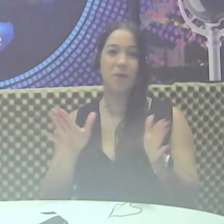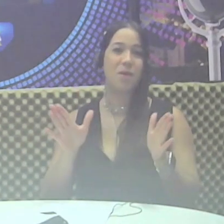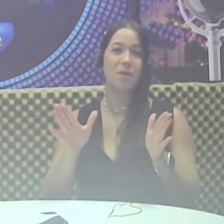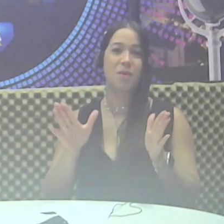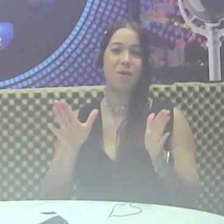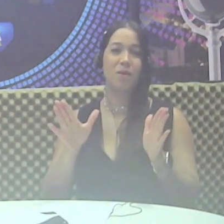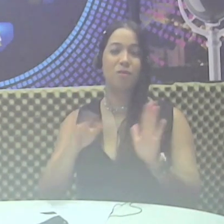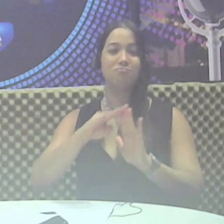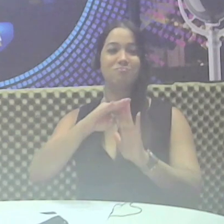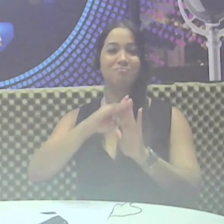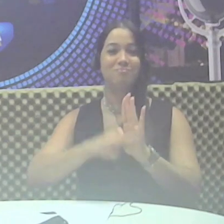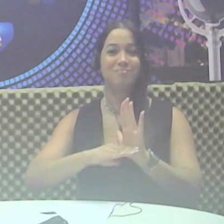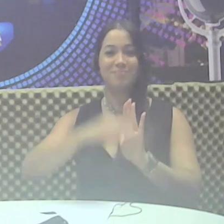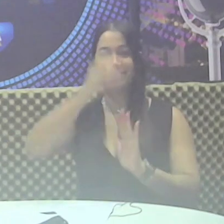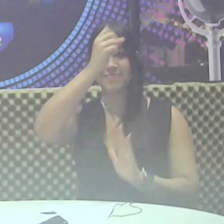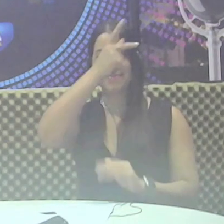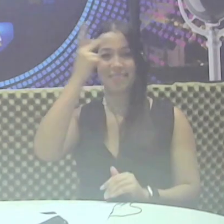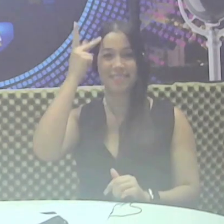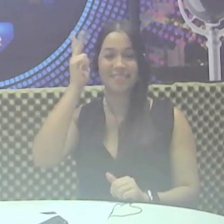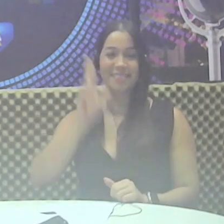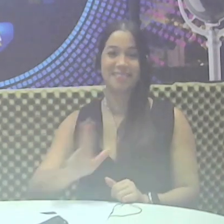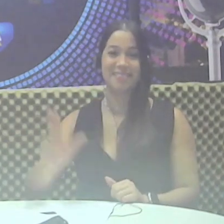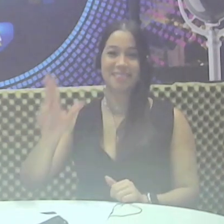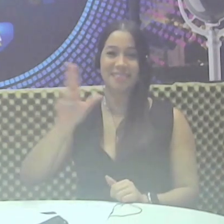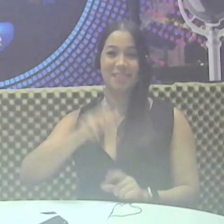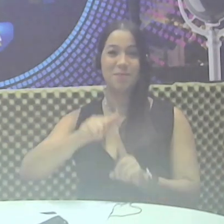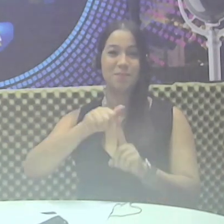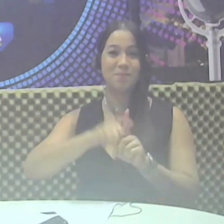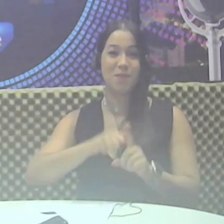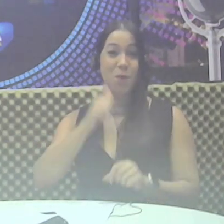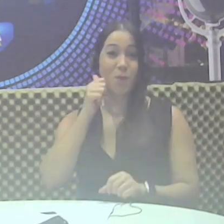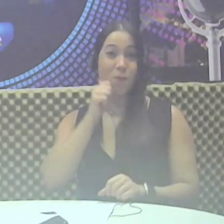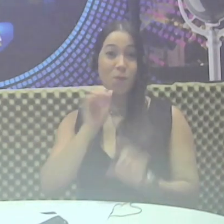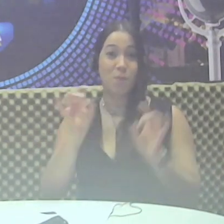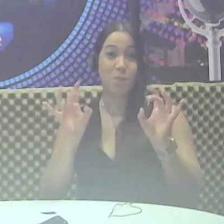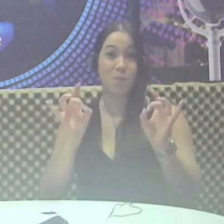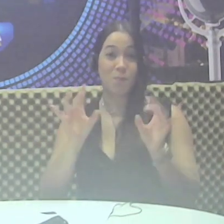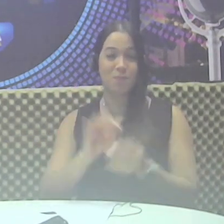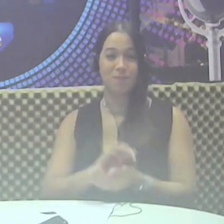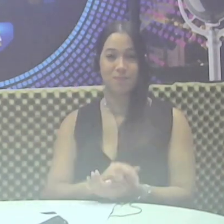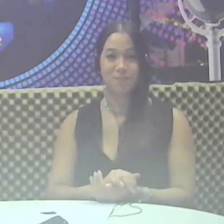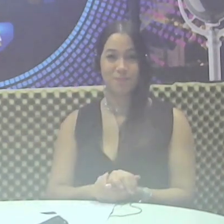a programação da Prefeitura de Uberlândia pelo Mês da Mulher.